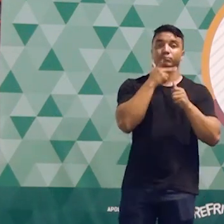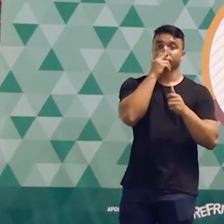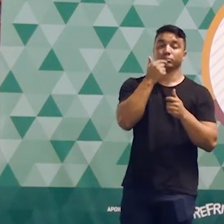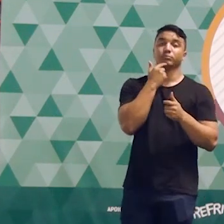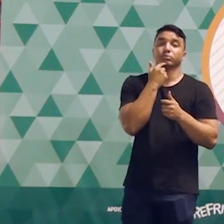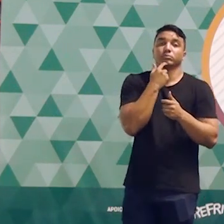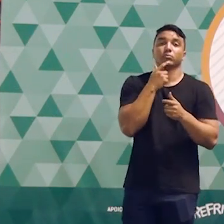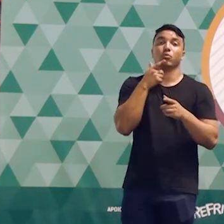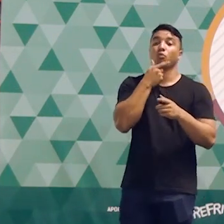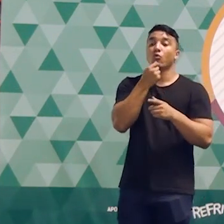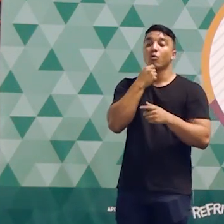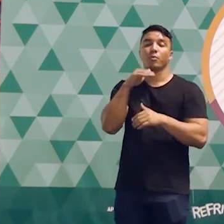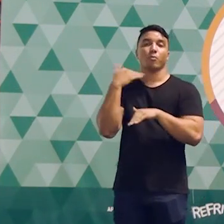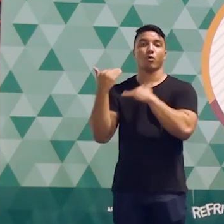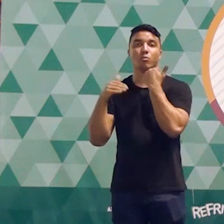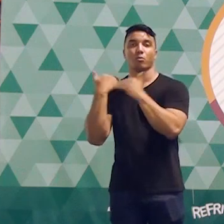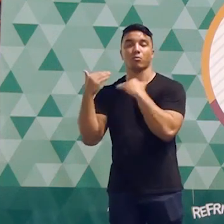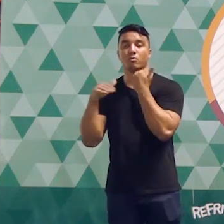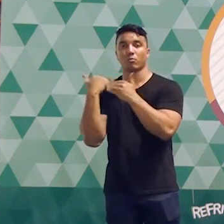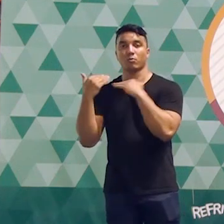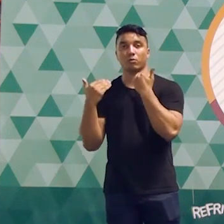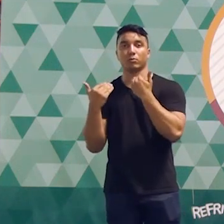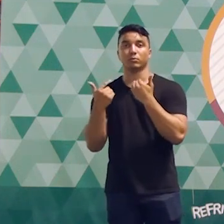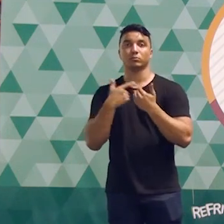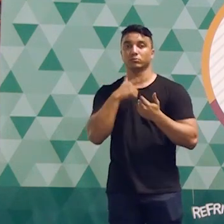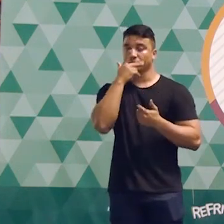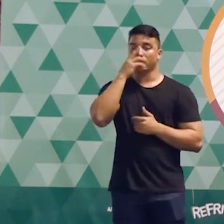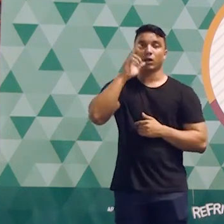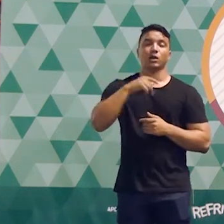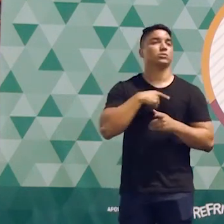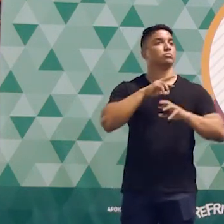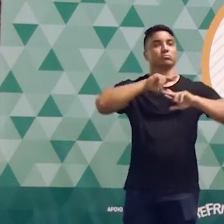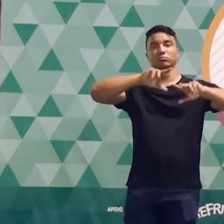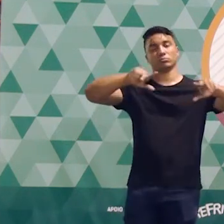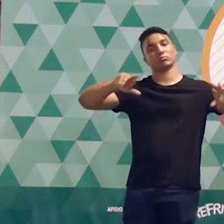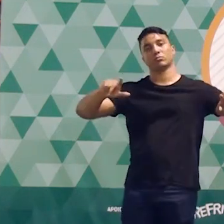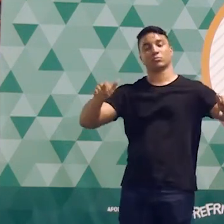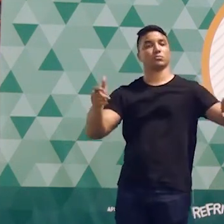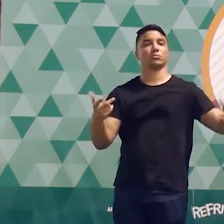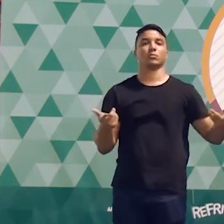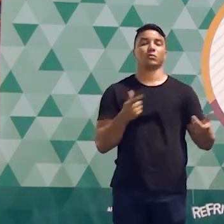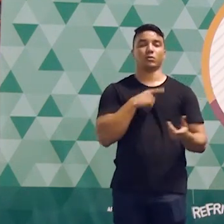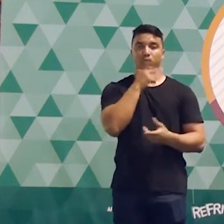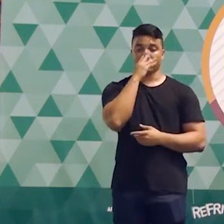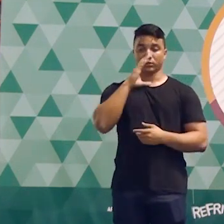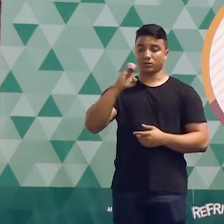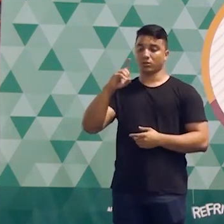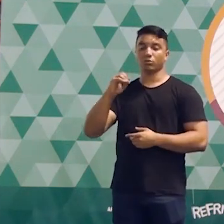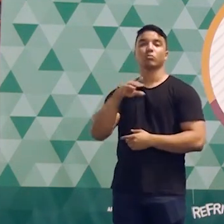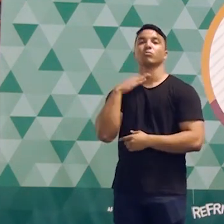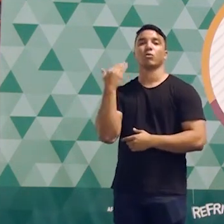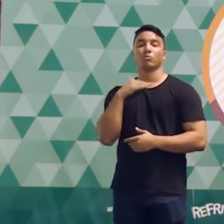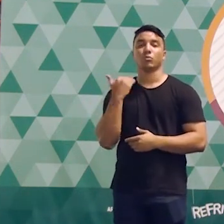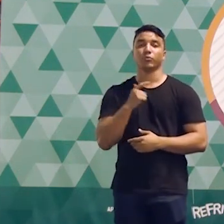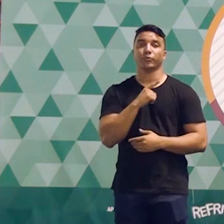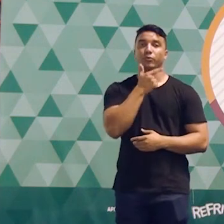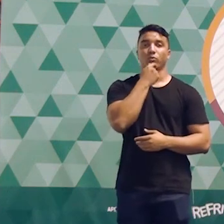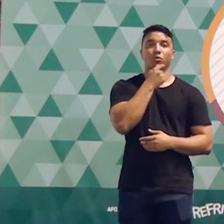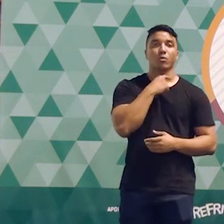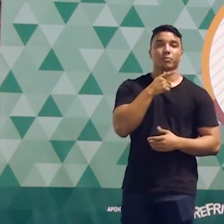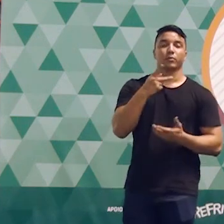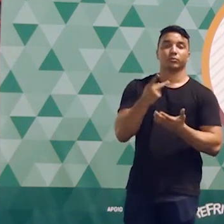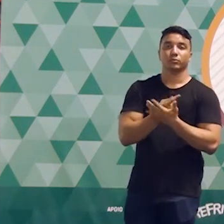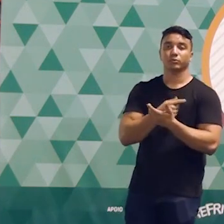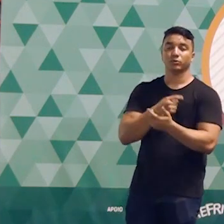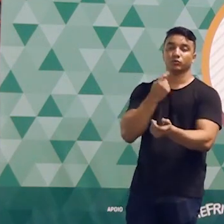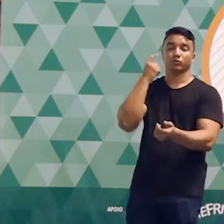os homens morrem mais do que as mulheres. São várias razões que levam os homens a morrer mais cedo do que as mulheres. Os homens são mais atingidos